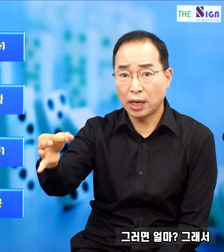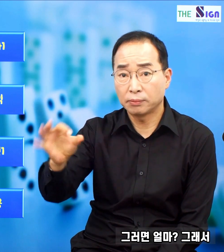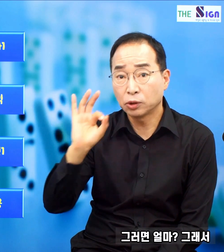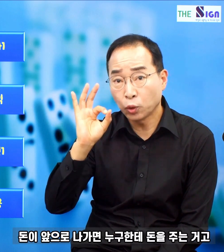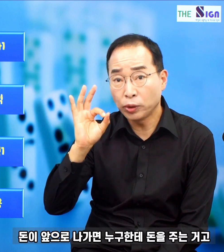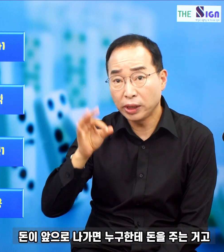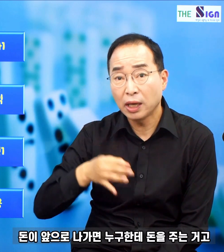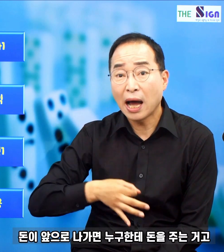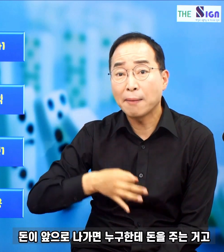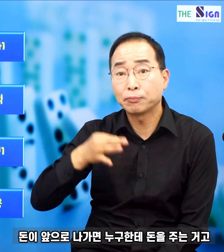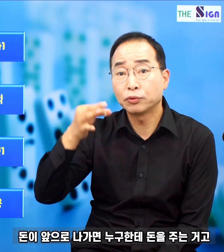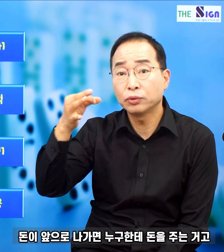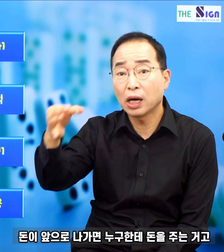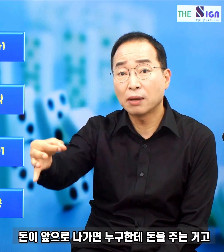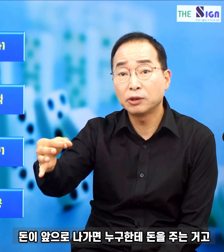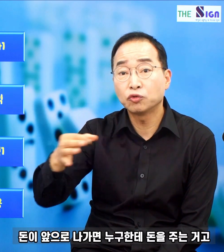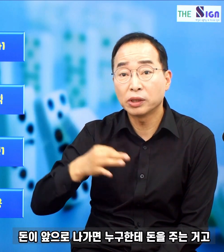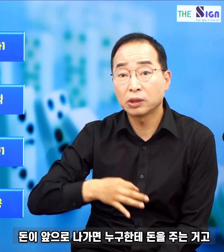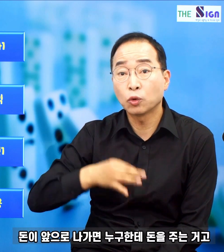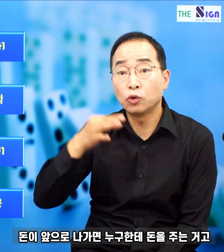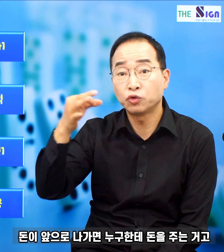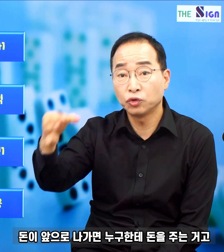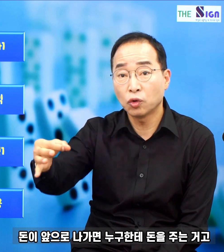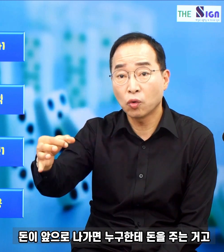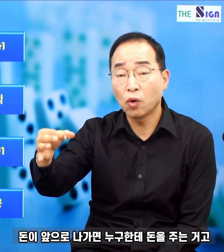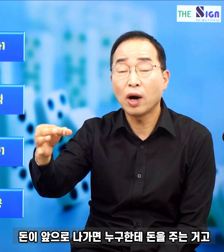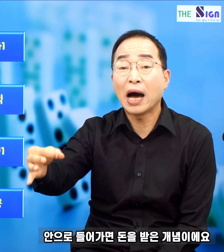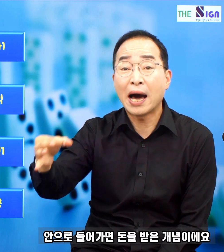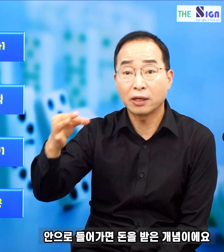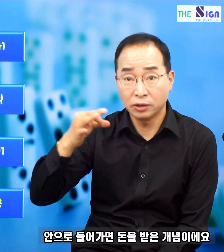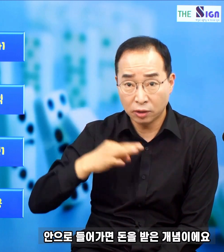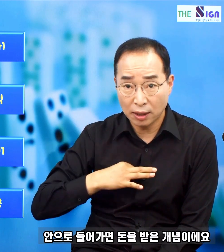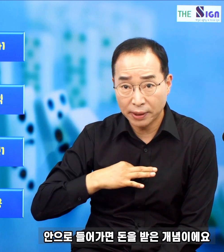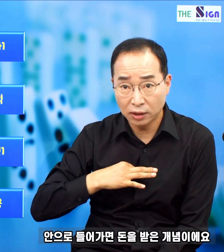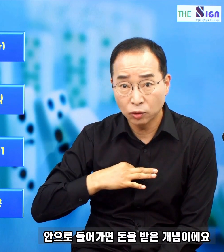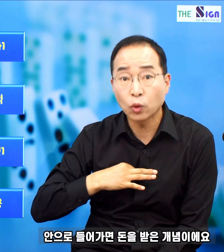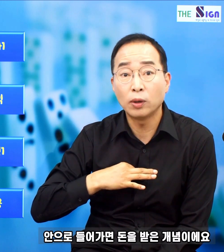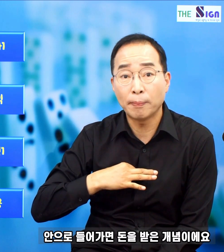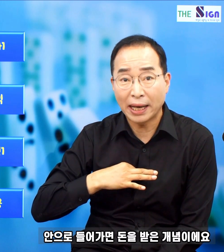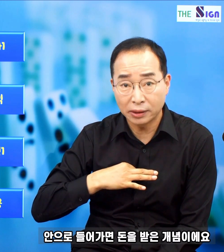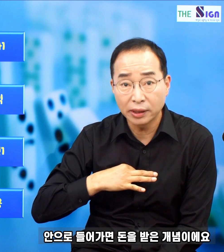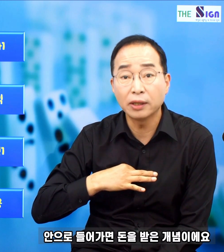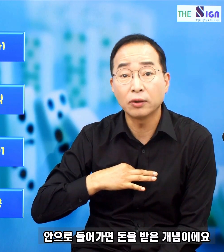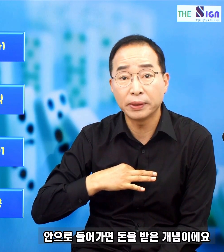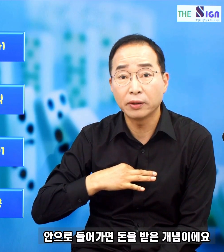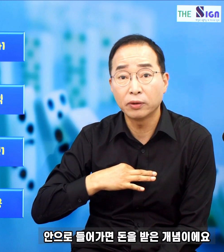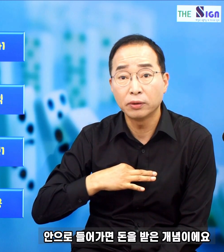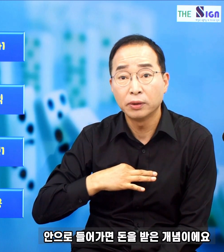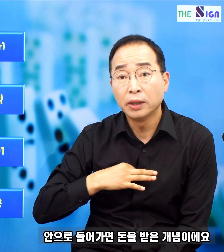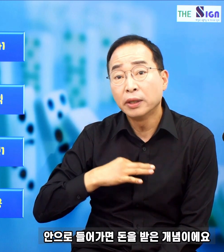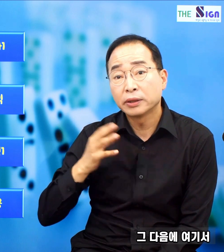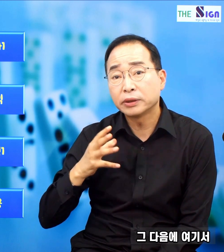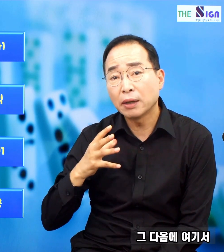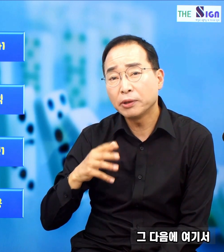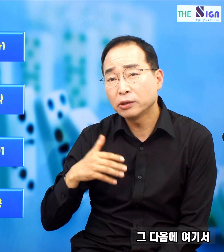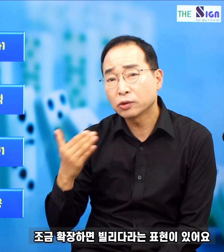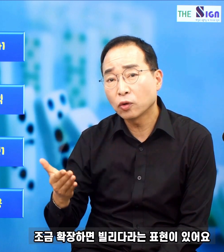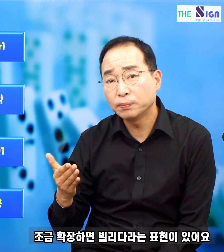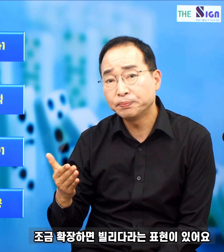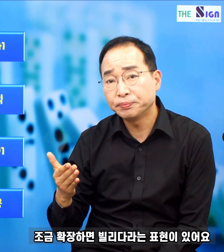그래서 돈이 앞으로 나가면 누구한테 돈을 주는 거고, 안으로 들어가면 돈을 받은 개념이에요. 그 다음에 여기서 조금